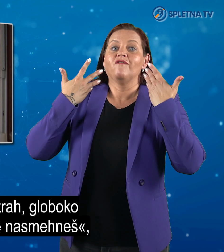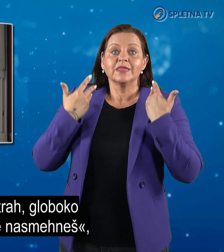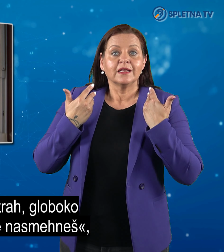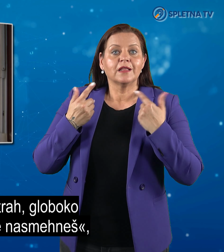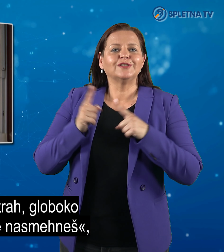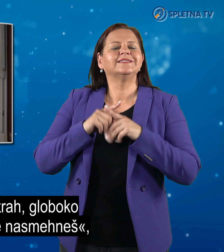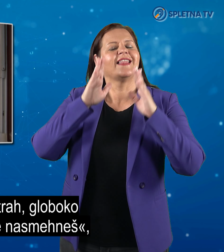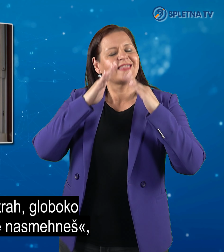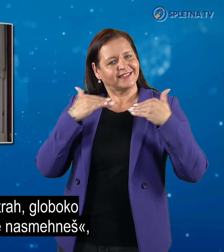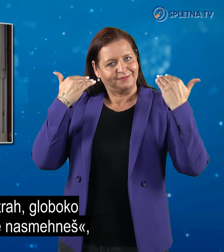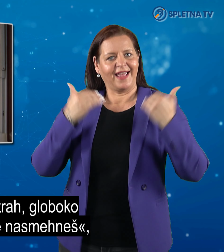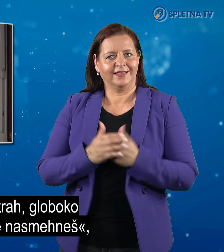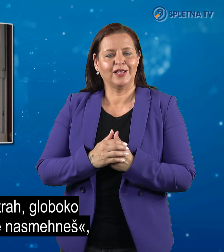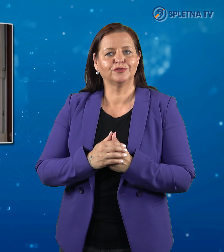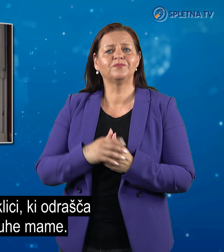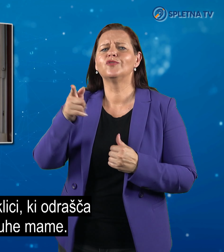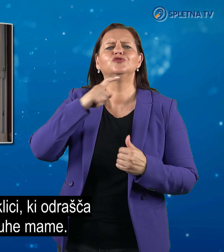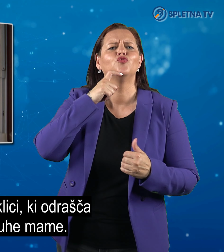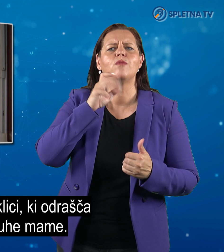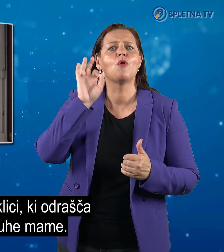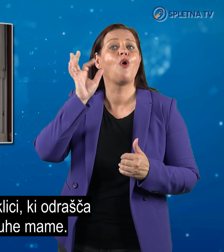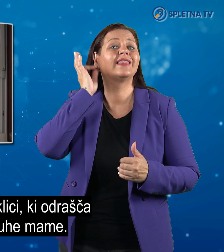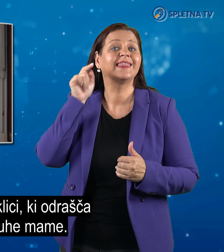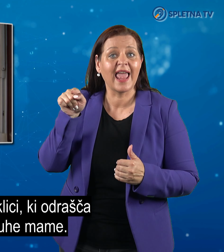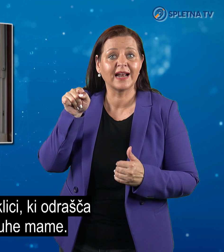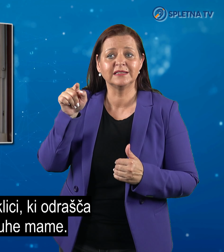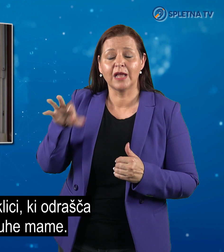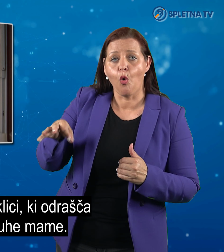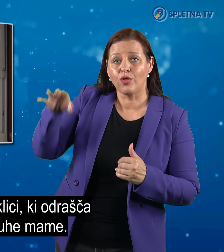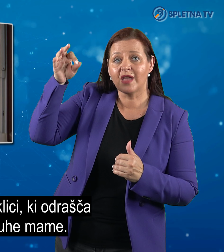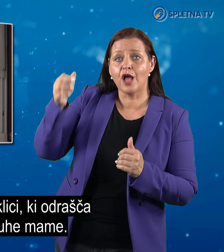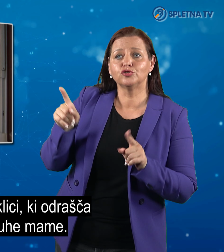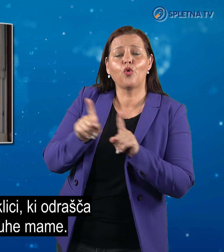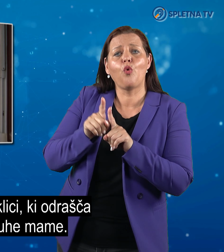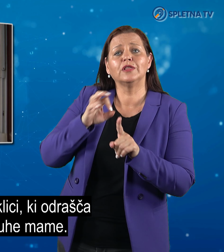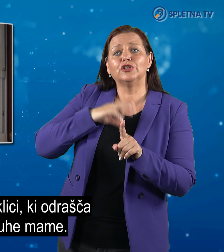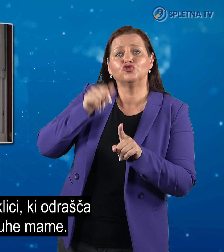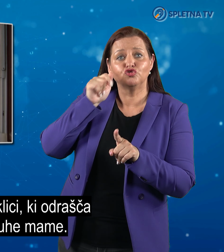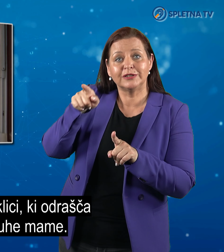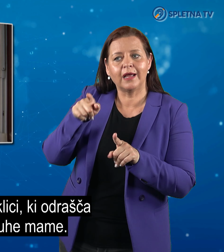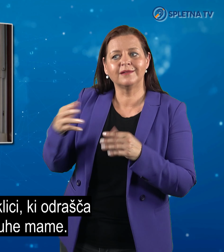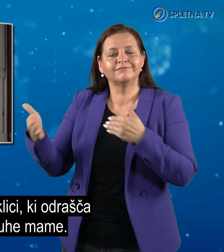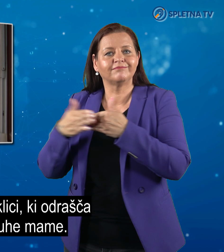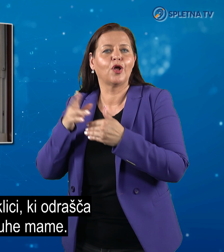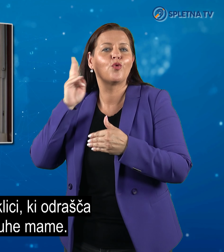se nasmehneš. Zgodbo o deklici, ki odrašča kot hči gluhe mame.